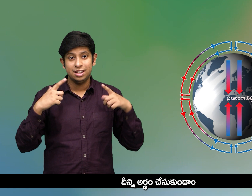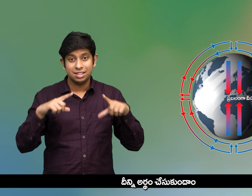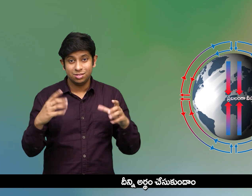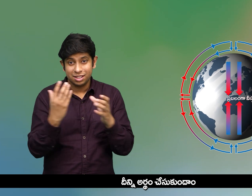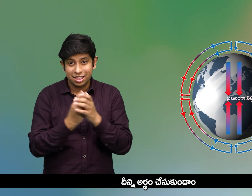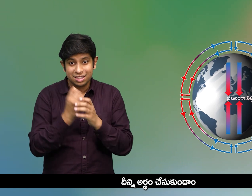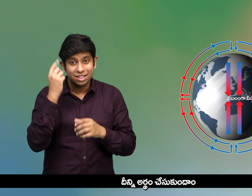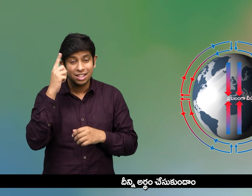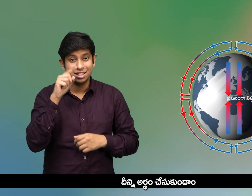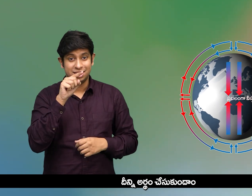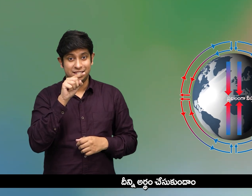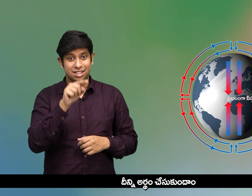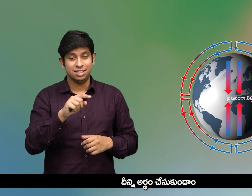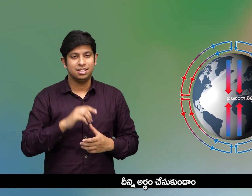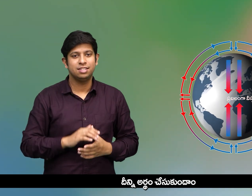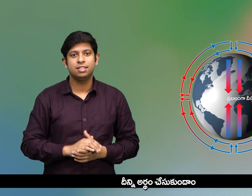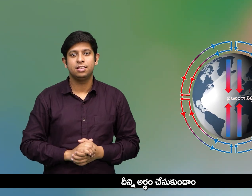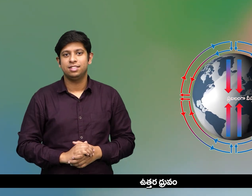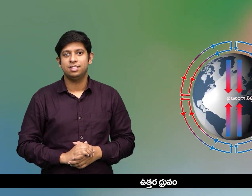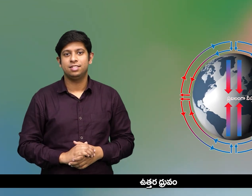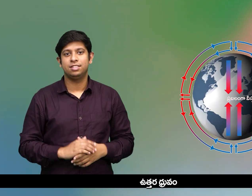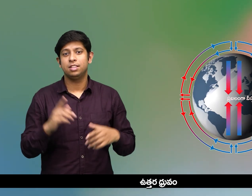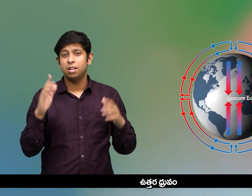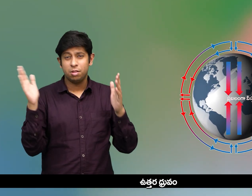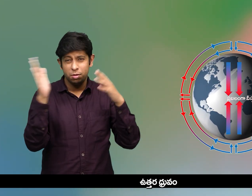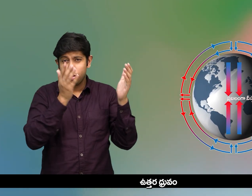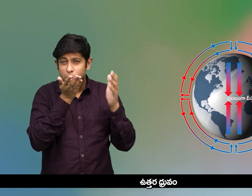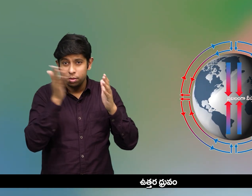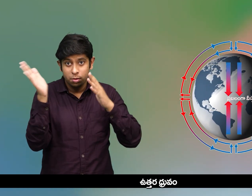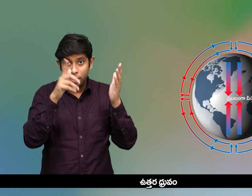అర్థం చేసుకుందాం. ఉత్తర ధ్రువం